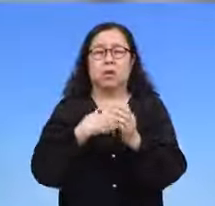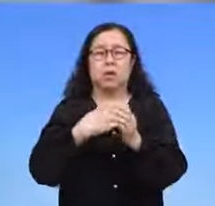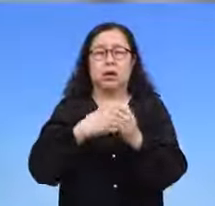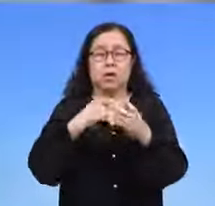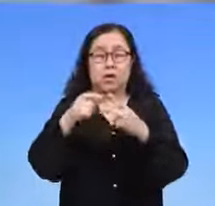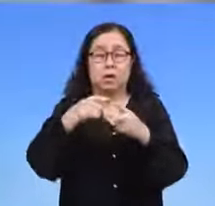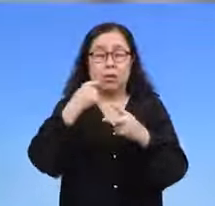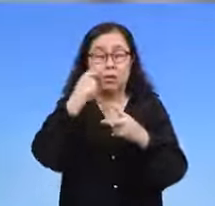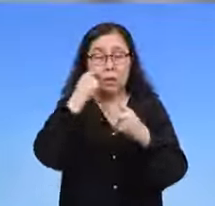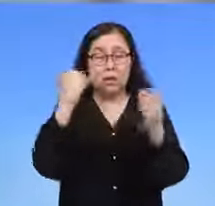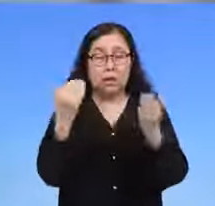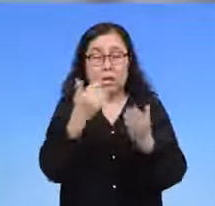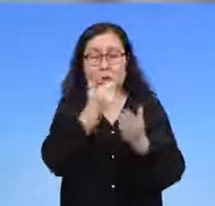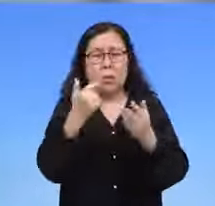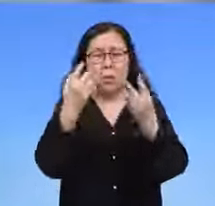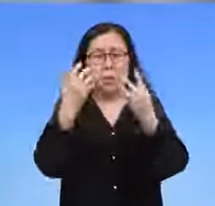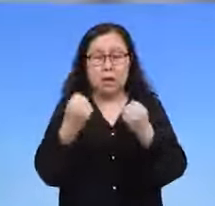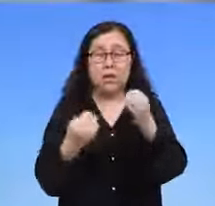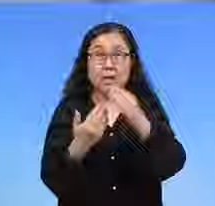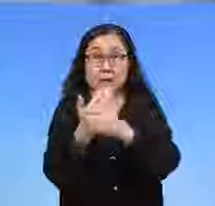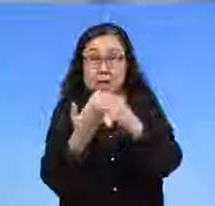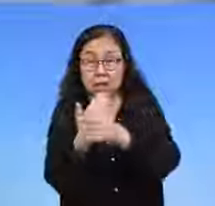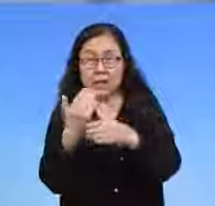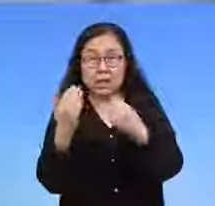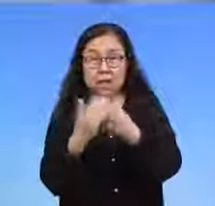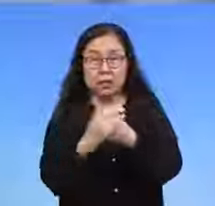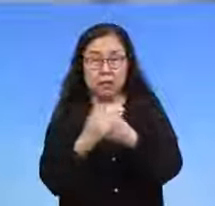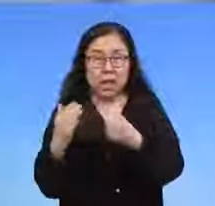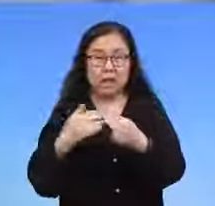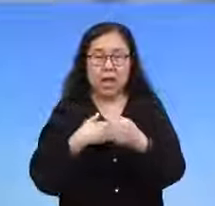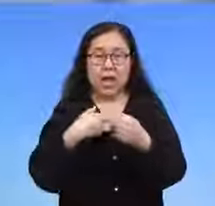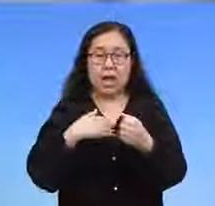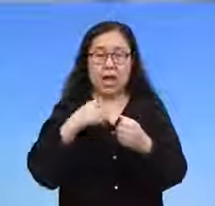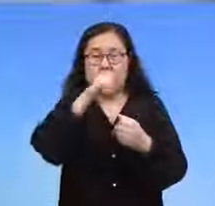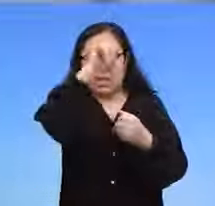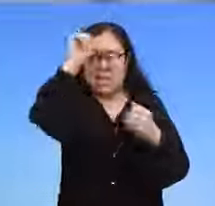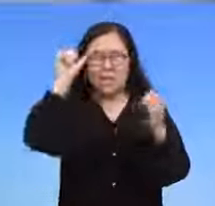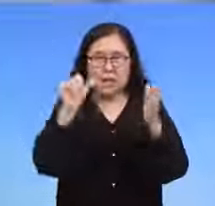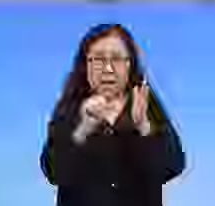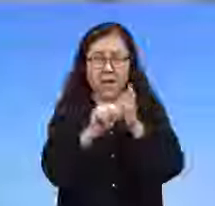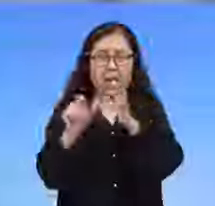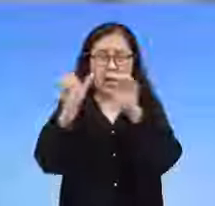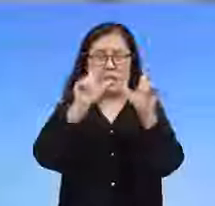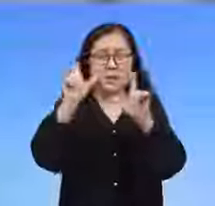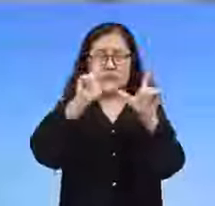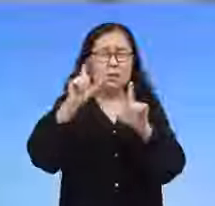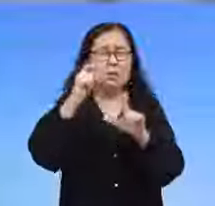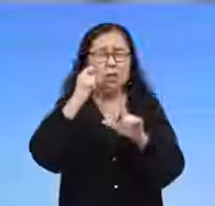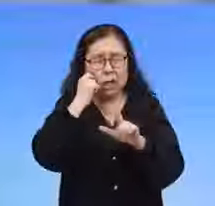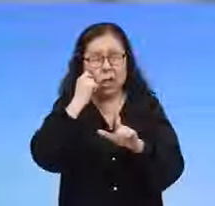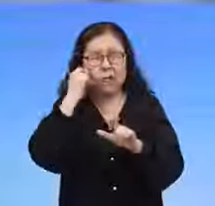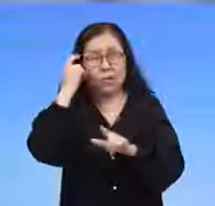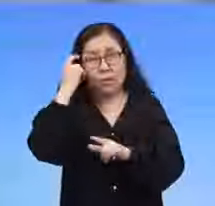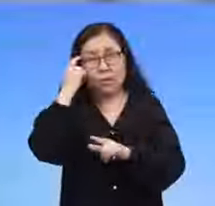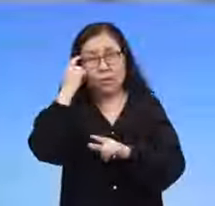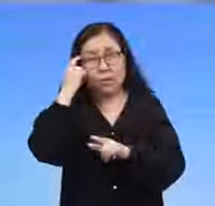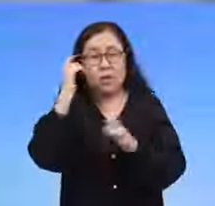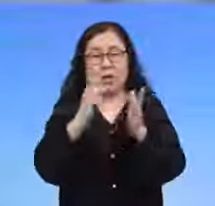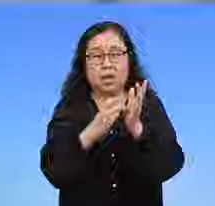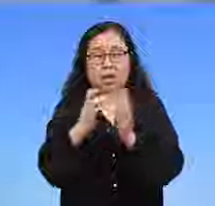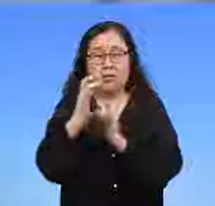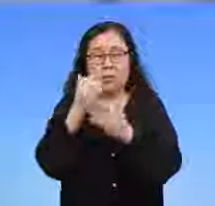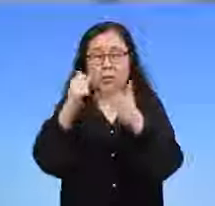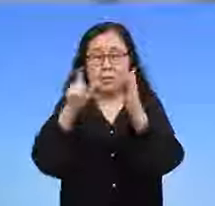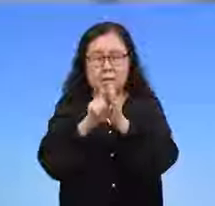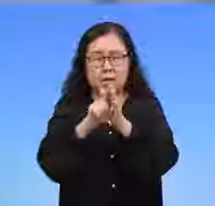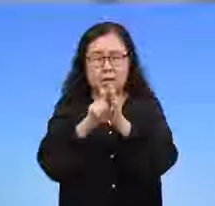너무 많이 일어나다가 보니까 정말 인생이 오리무중이다. 특별히 이거 예수 믿는 입장에서 보면은요,